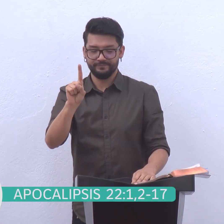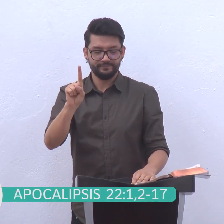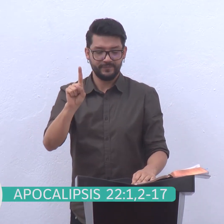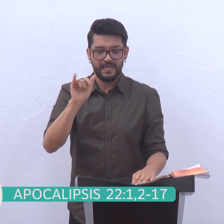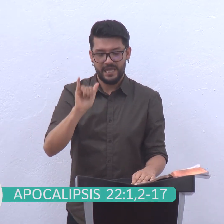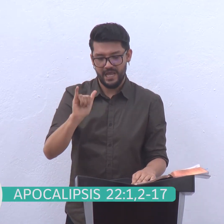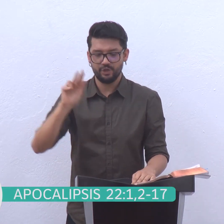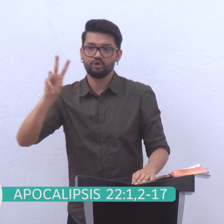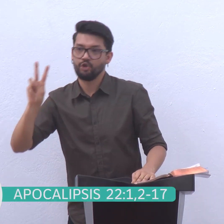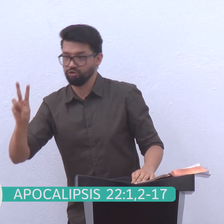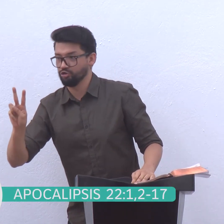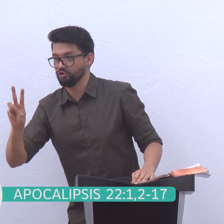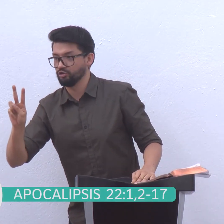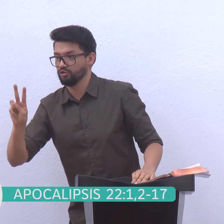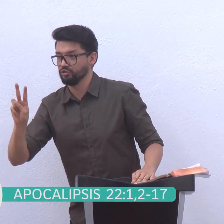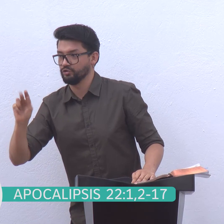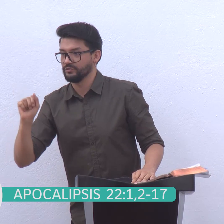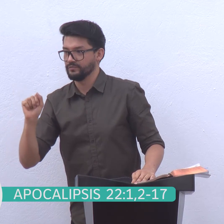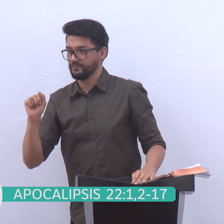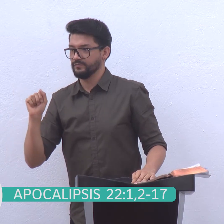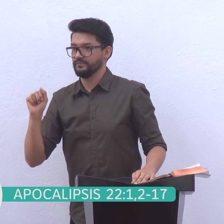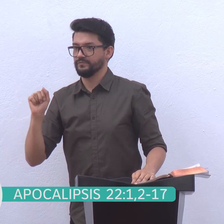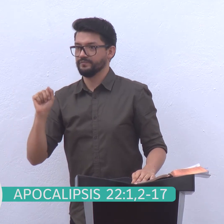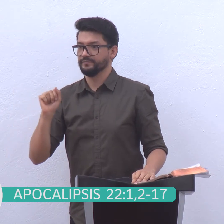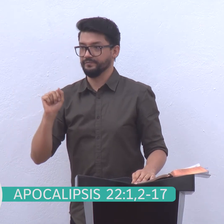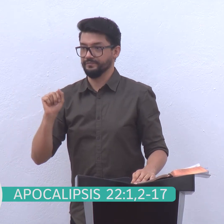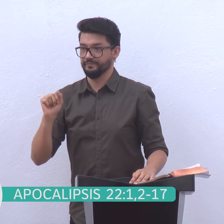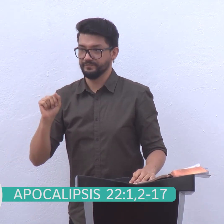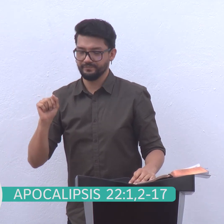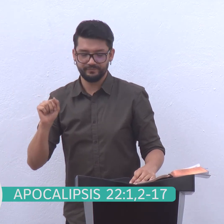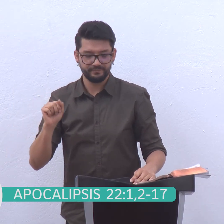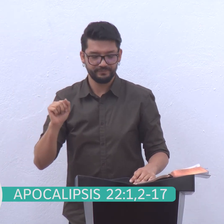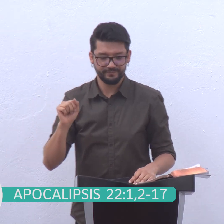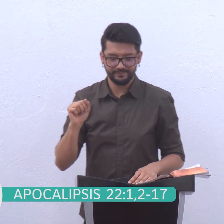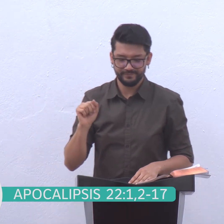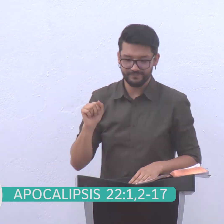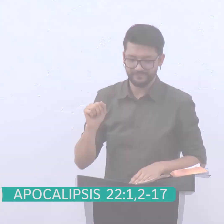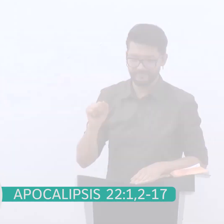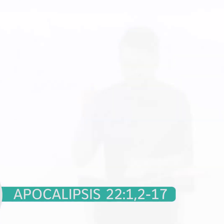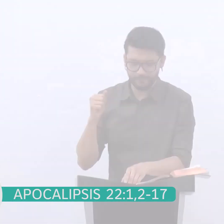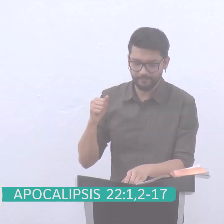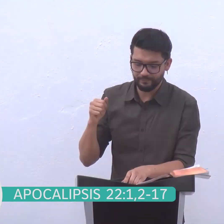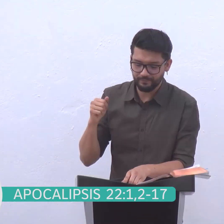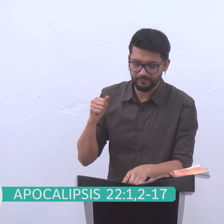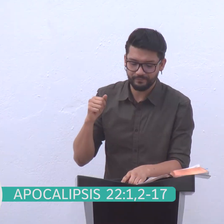leeremos versículo 1 y versículo 2.